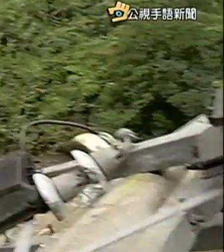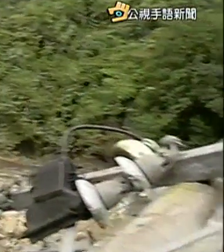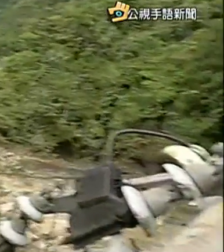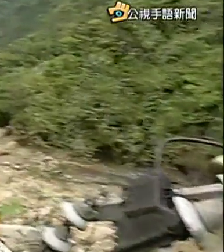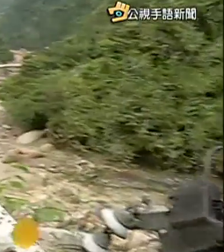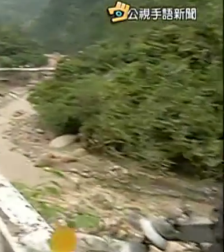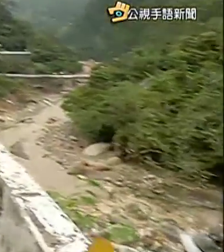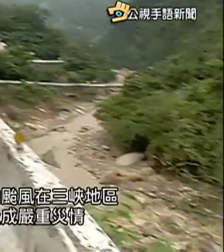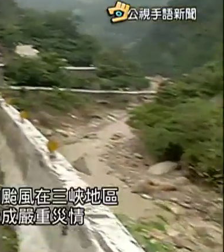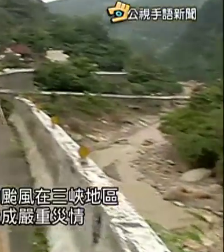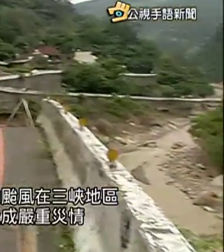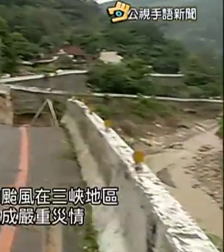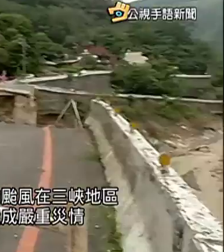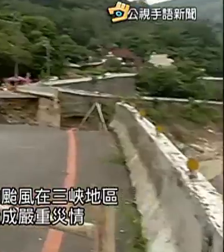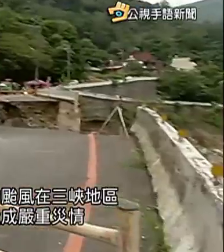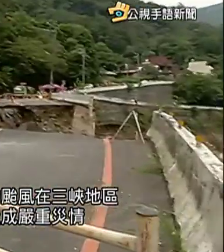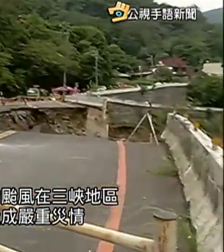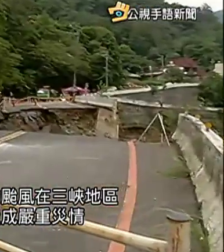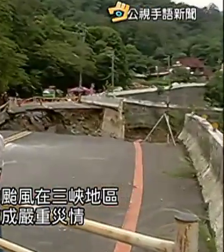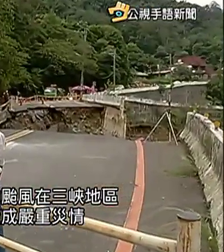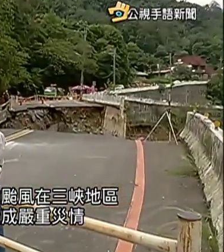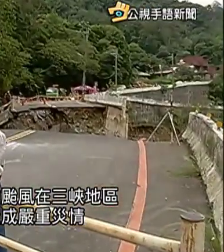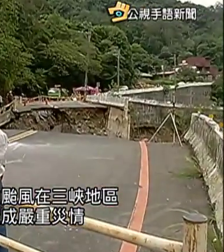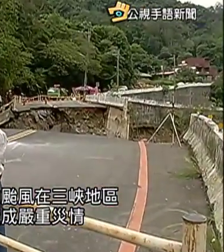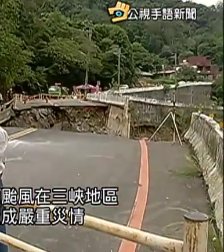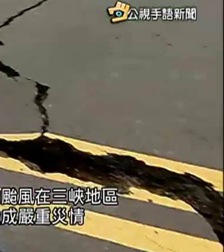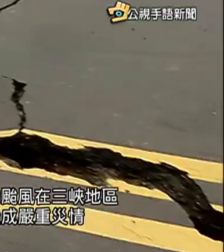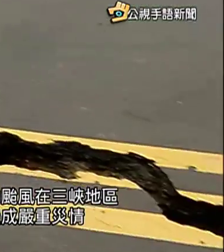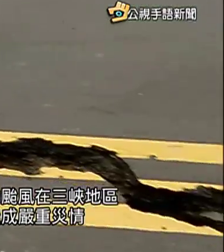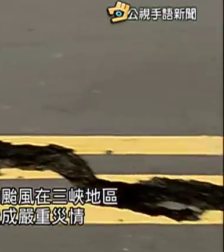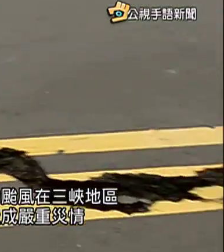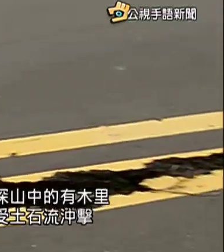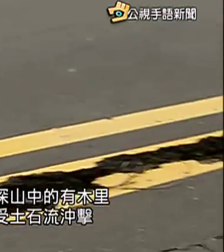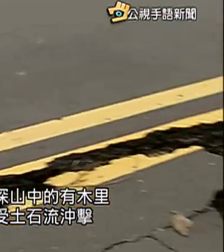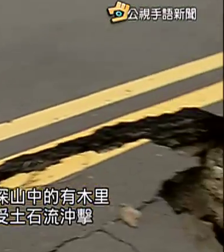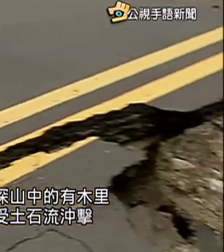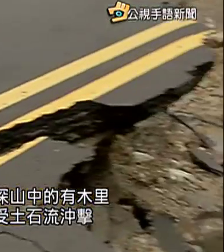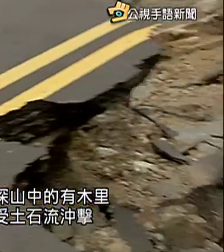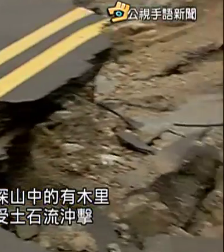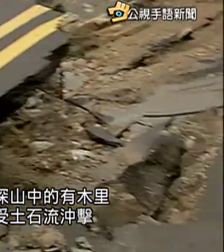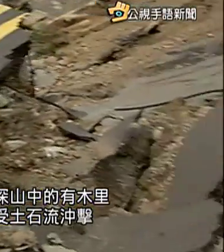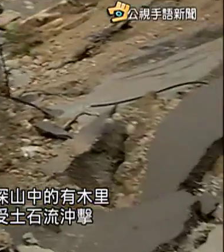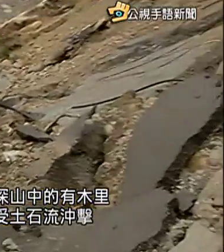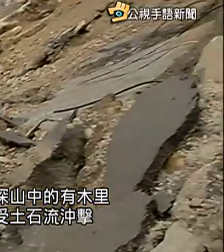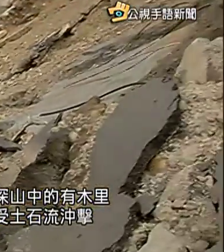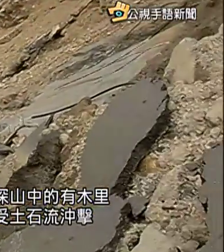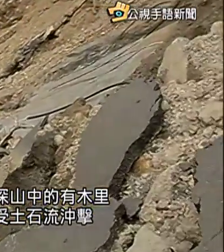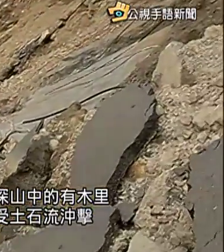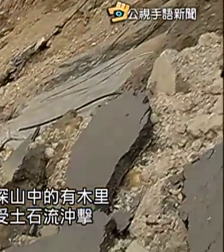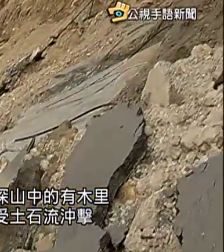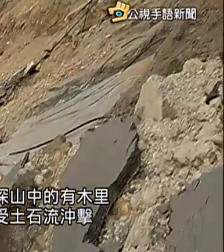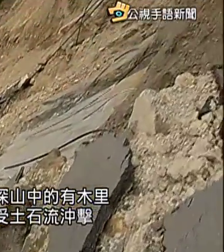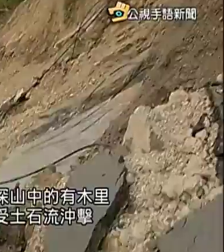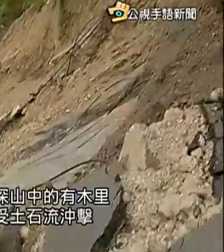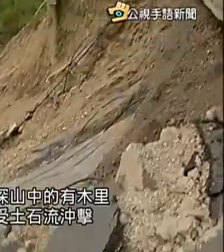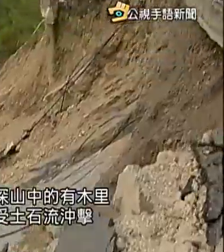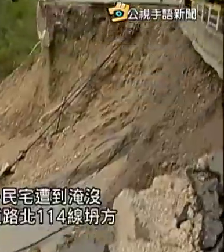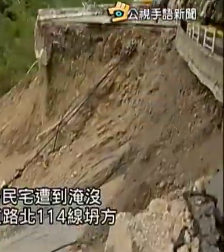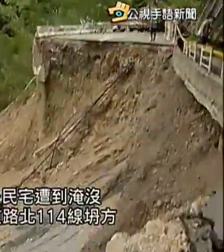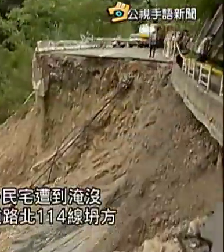苏迪勒台风在三峡地区造成严重灾情，其中深山中的游牧里遭受土石流冲击，许多民宅遭